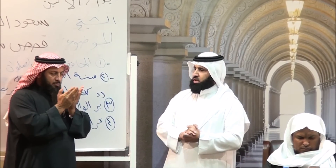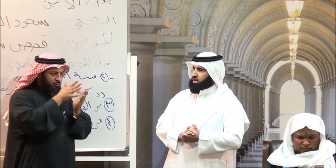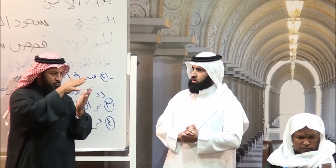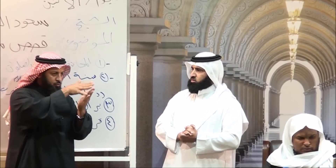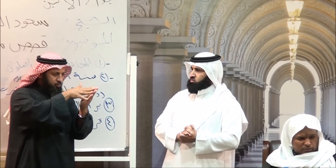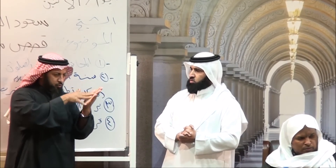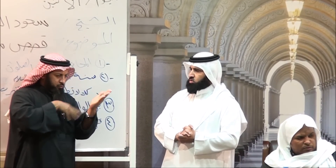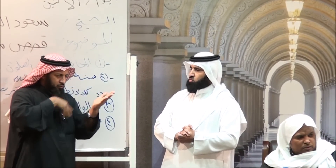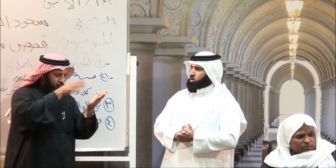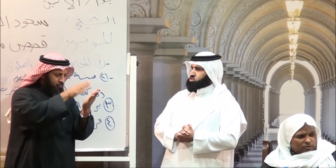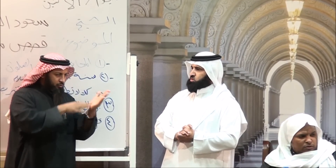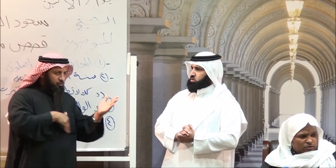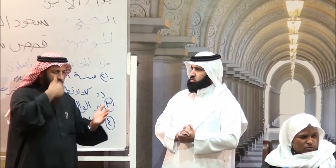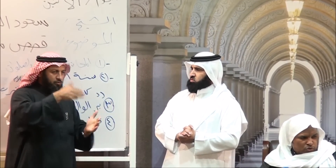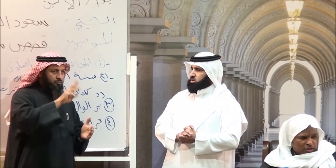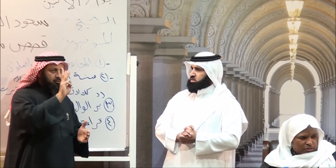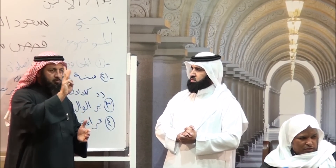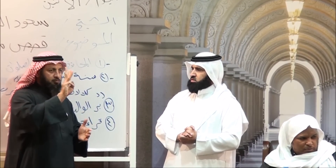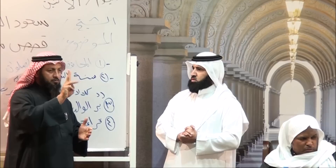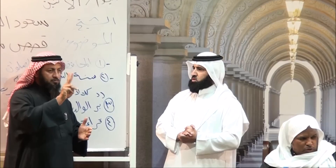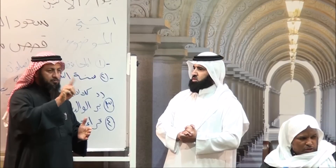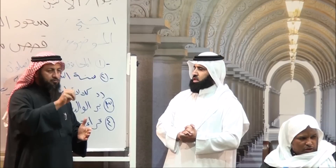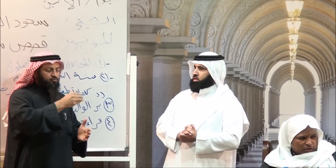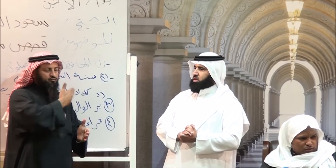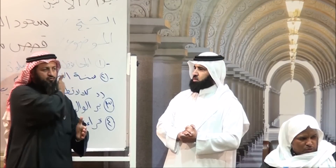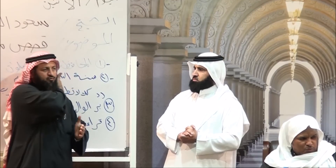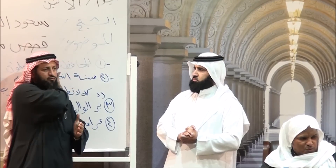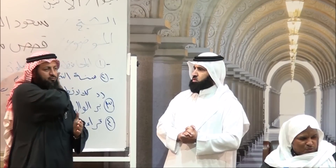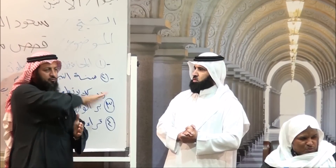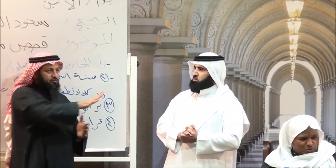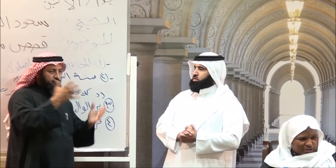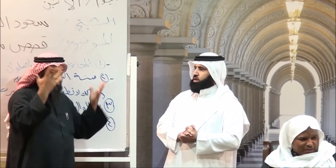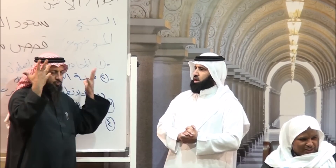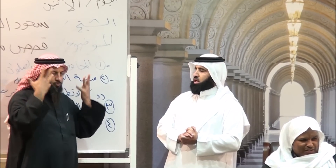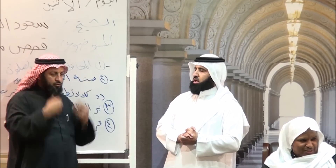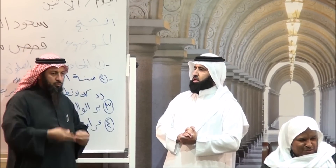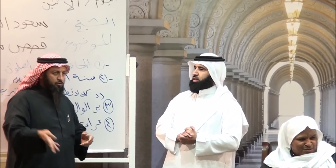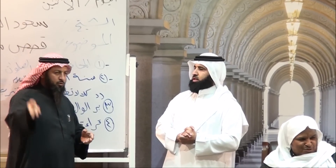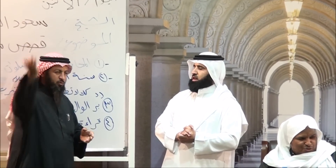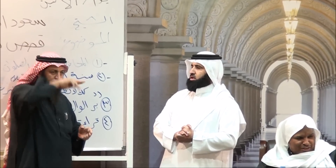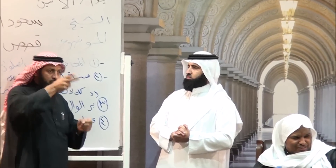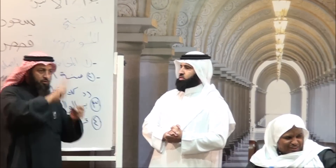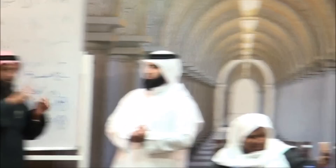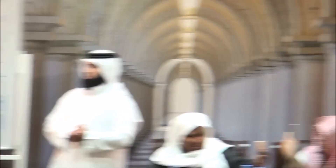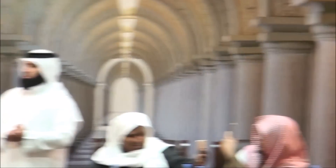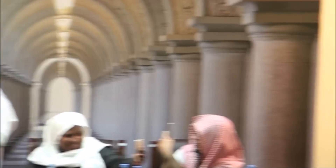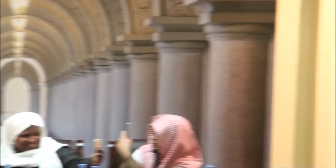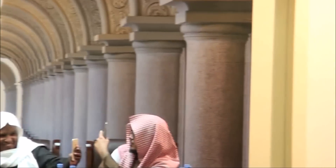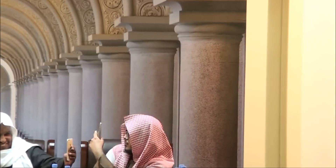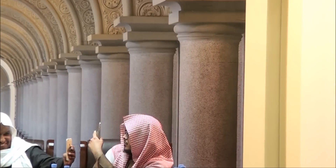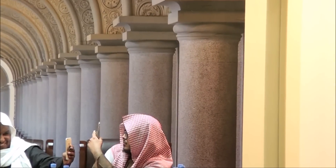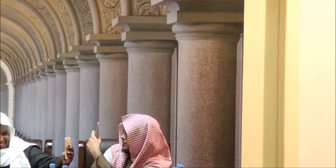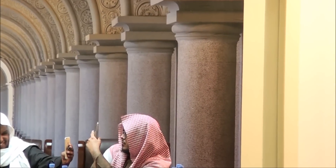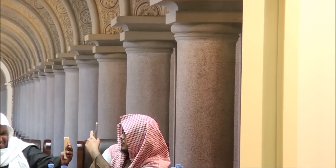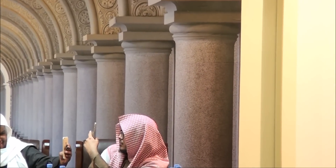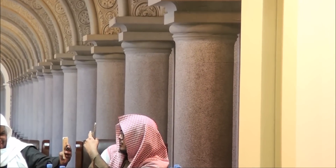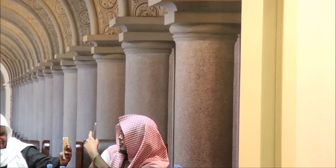صلى اخر الليل وقرا سوره التوبه ثلاث ايام باذن الله انما يصلى